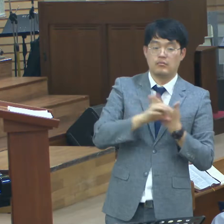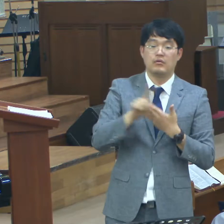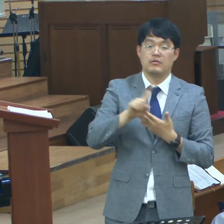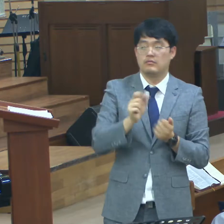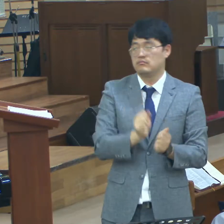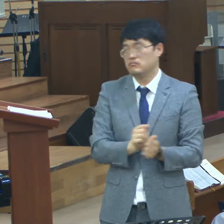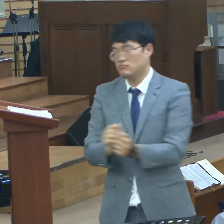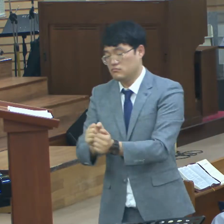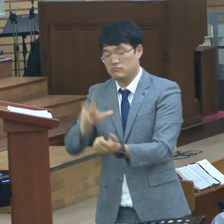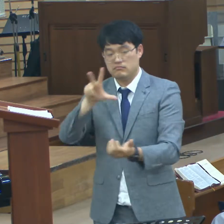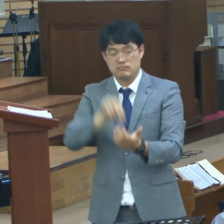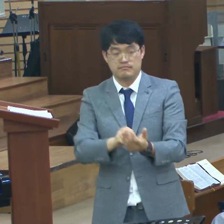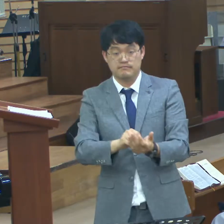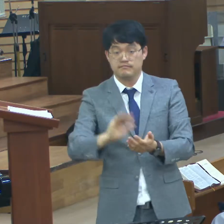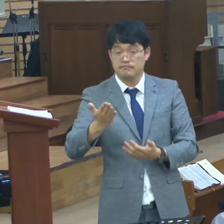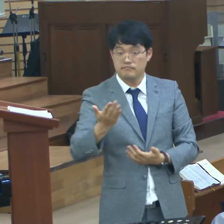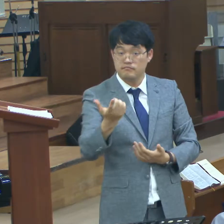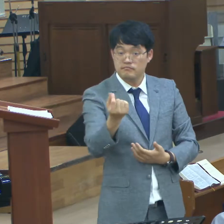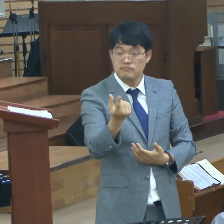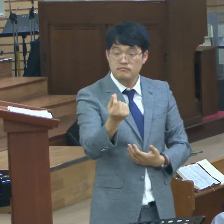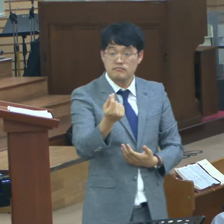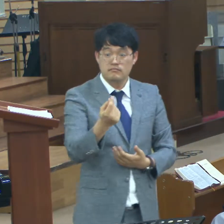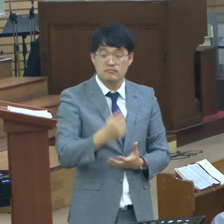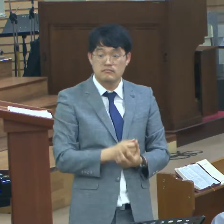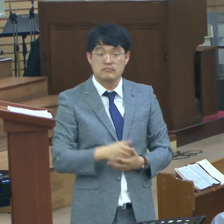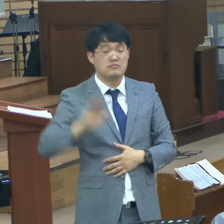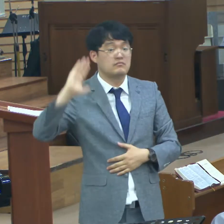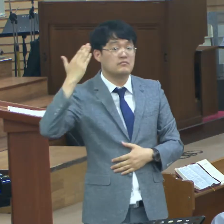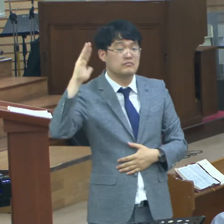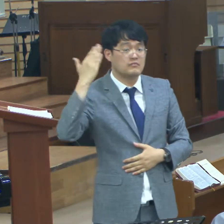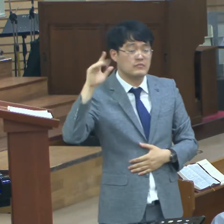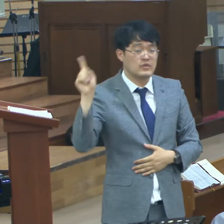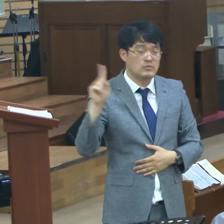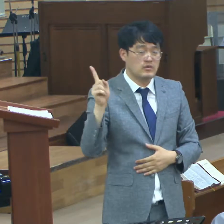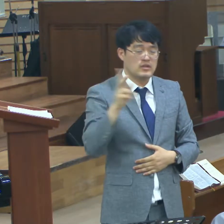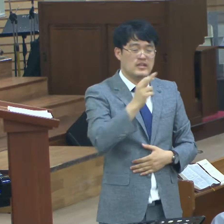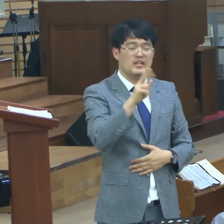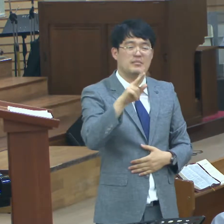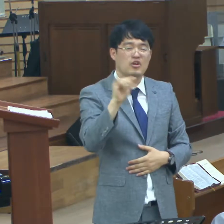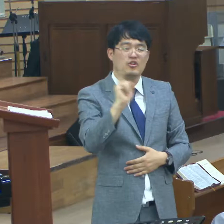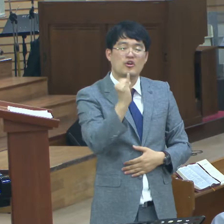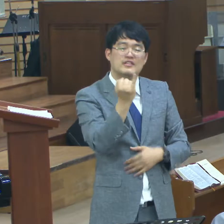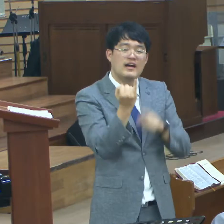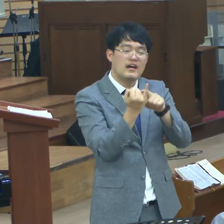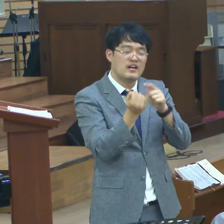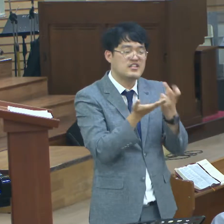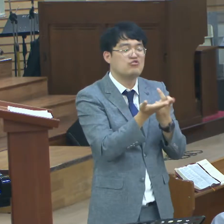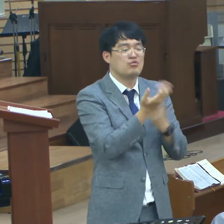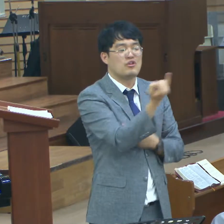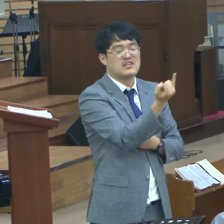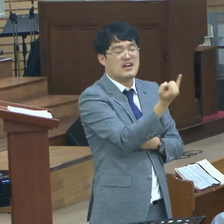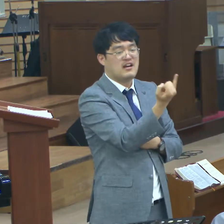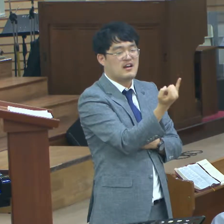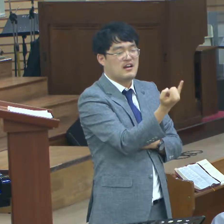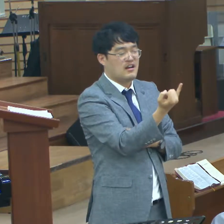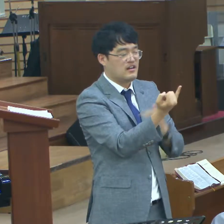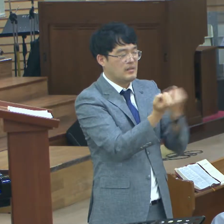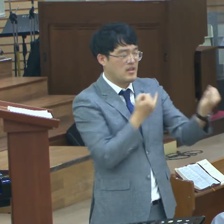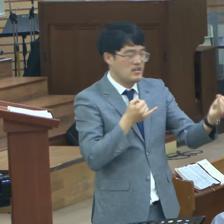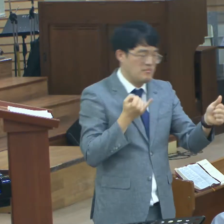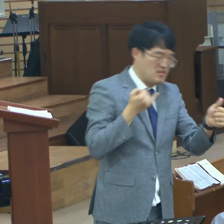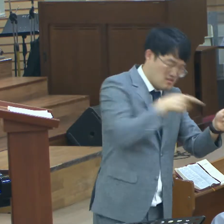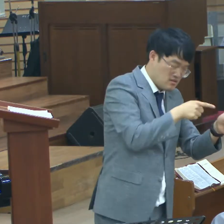이 살인사건에 연루된 최근에 어떤 인물이 마트에서 도구를 사는 게 다 찍혔어요. 그런데